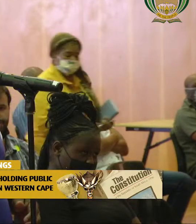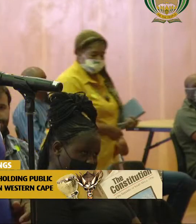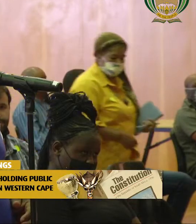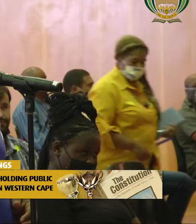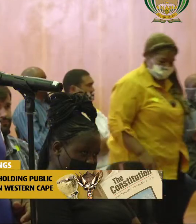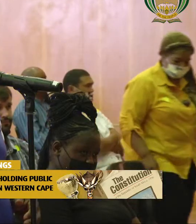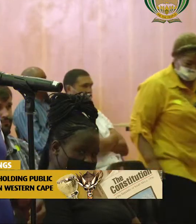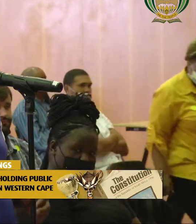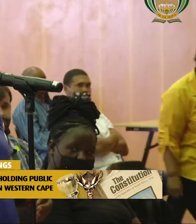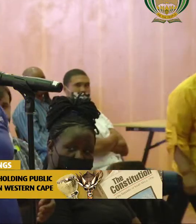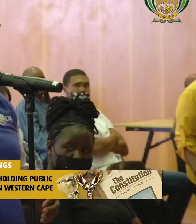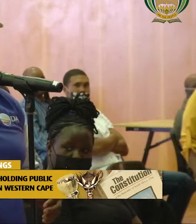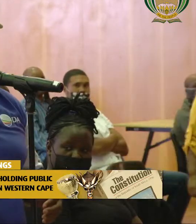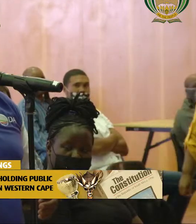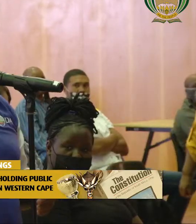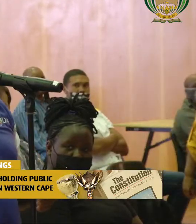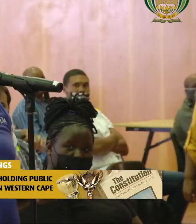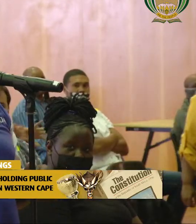Can you hear me?